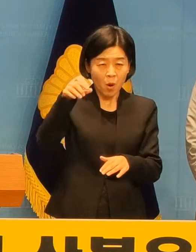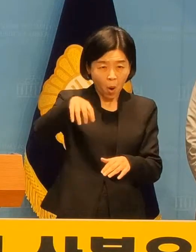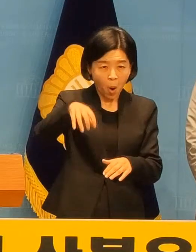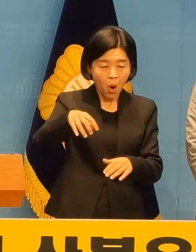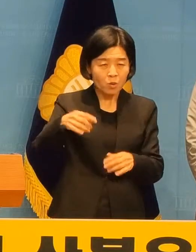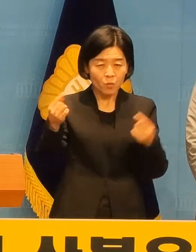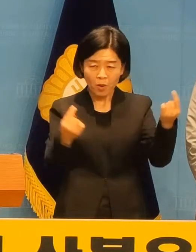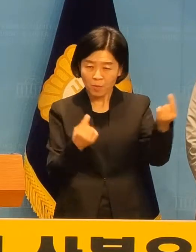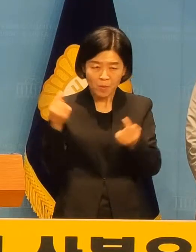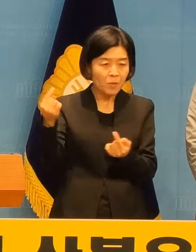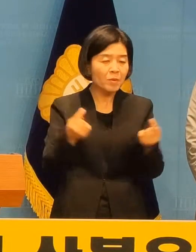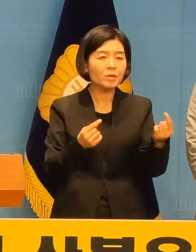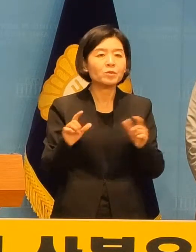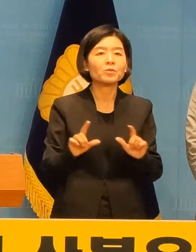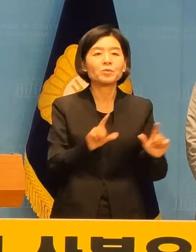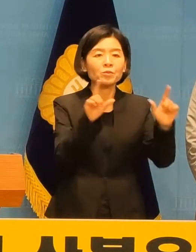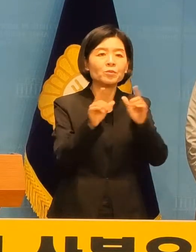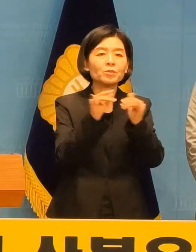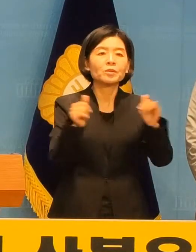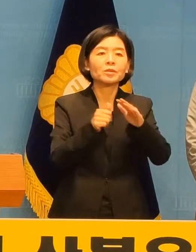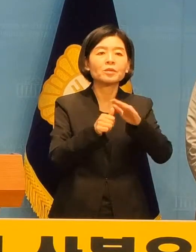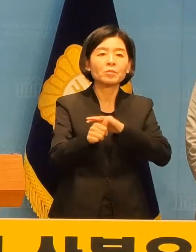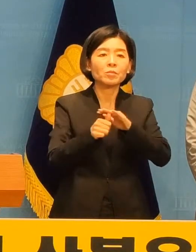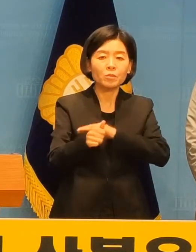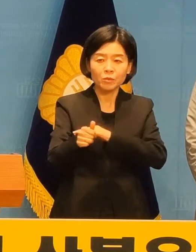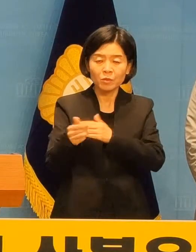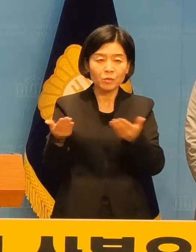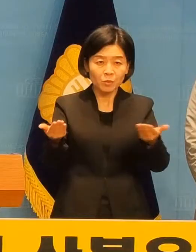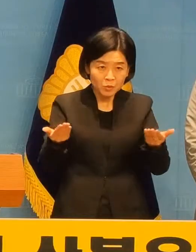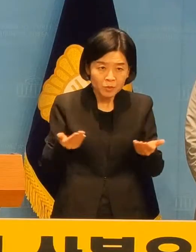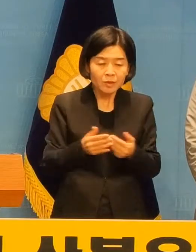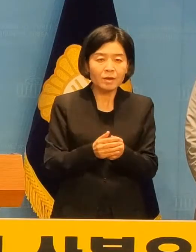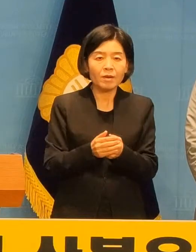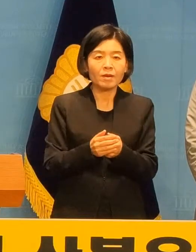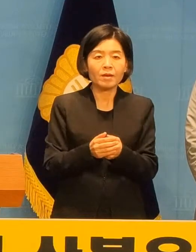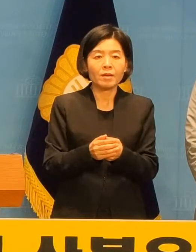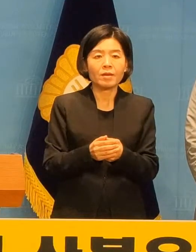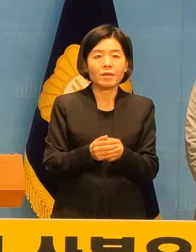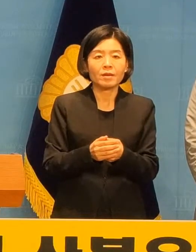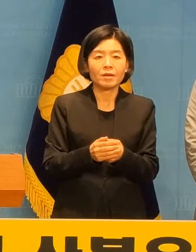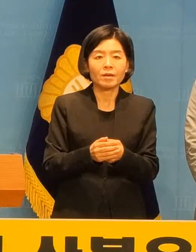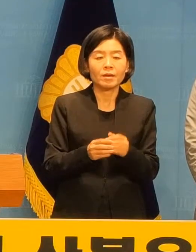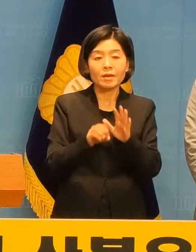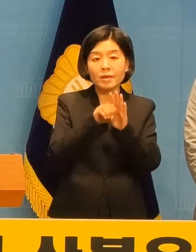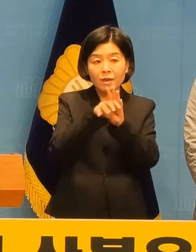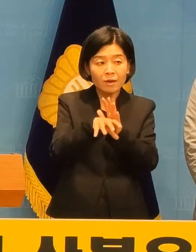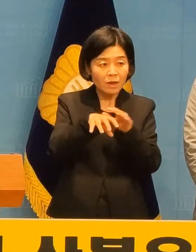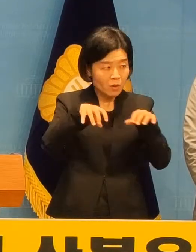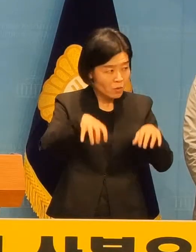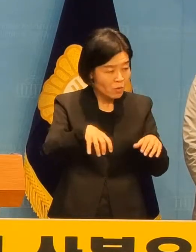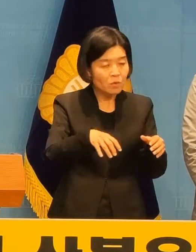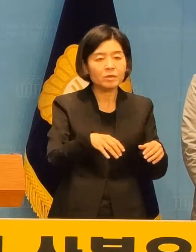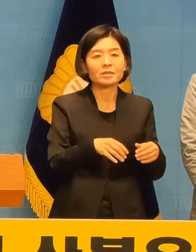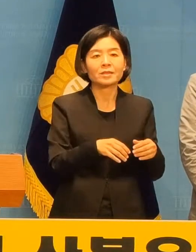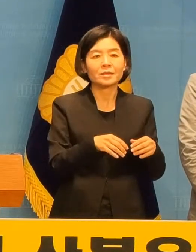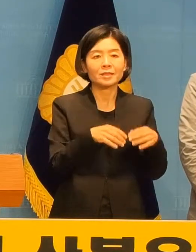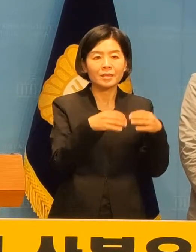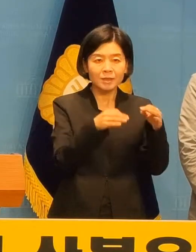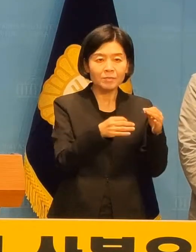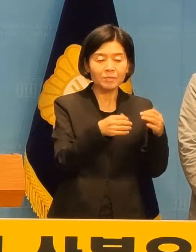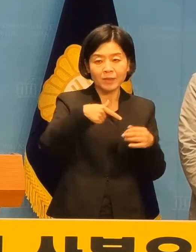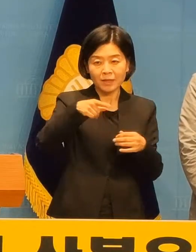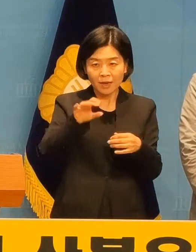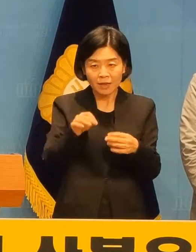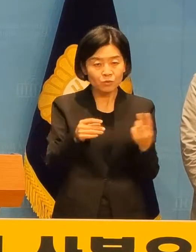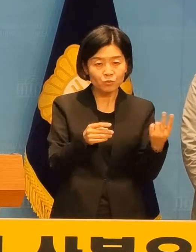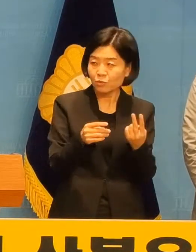달려오신 주민대표분들 소개해 드리겠습니다. 영양에서 김현경, 강태우님 오셨습니다. 어디